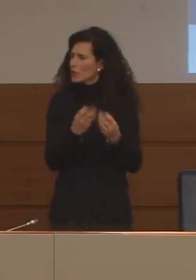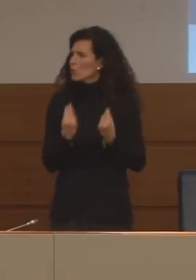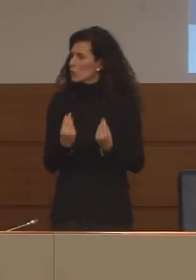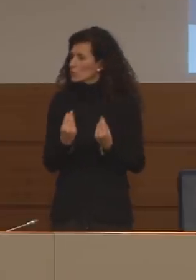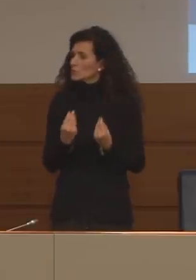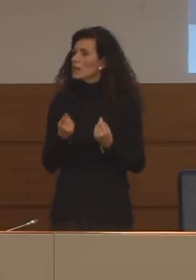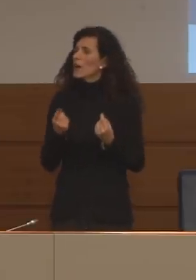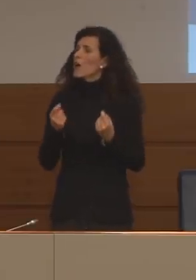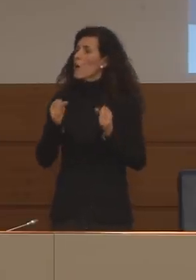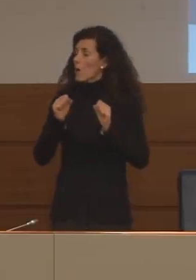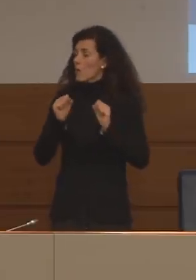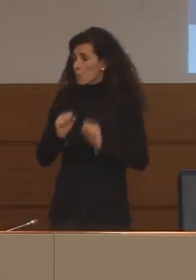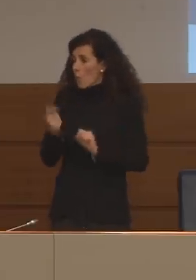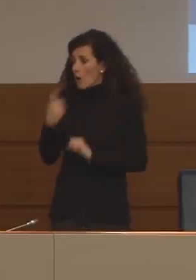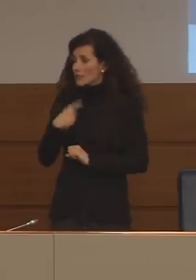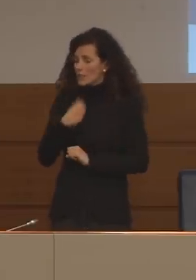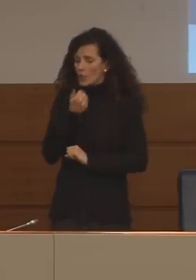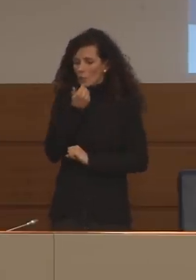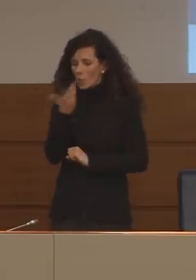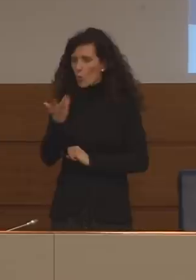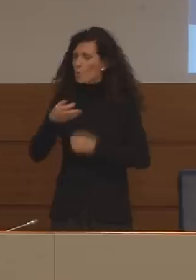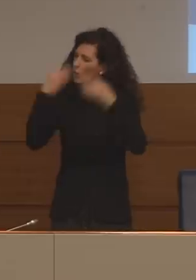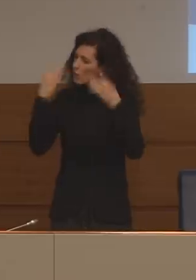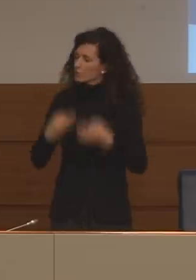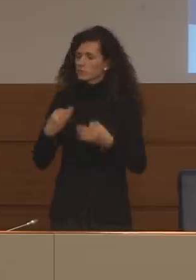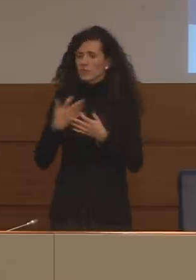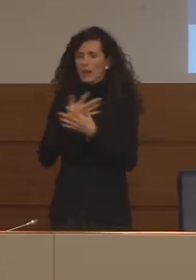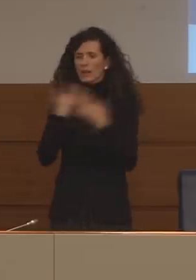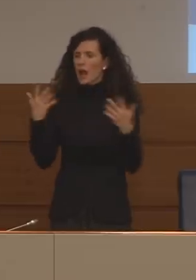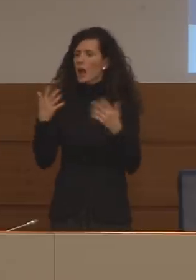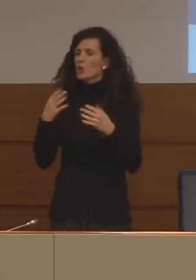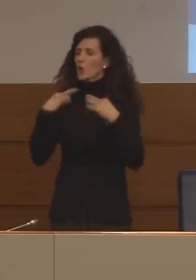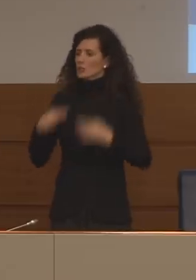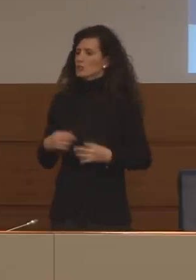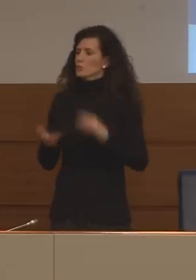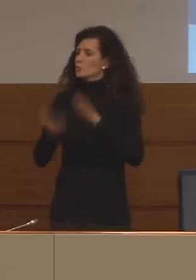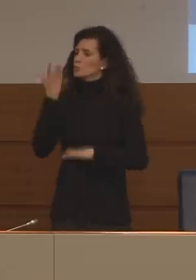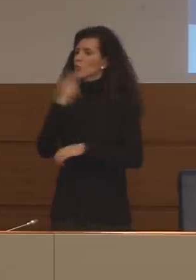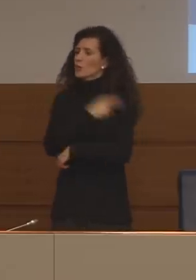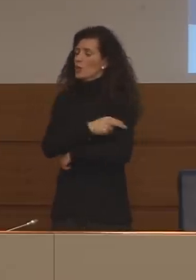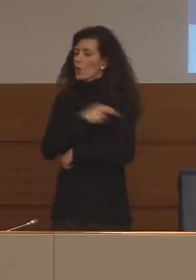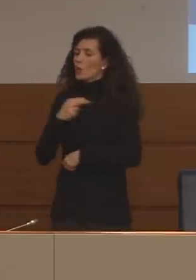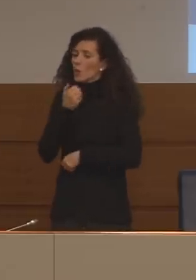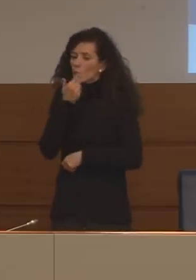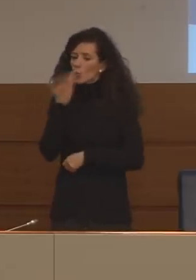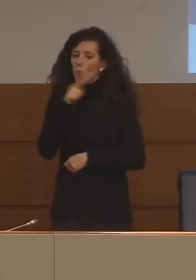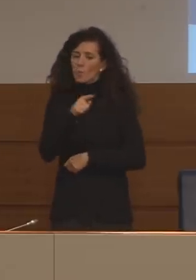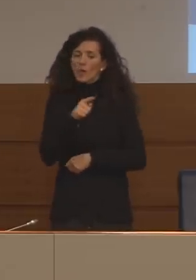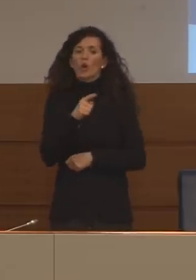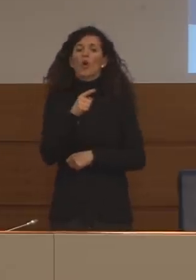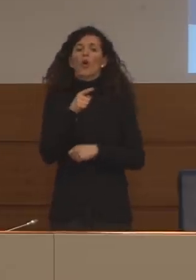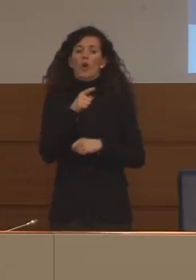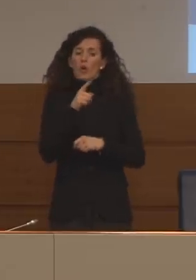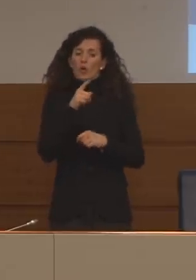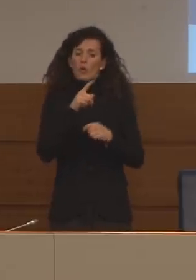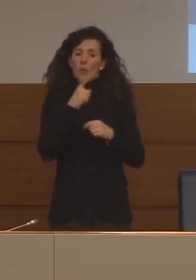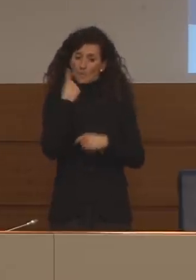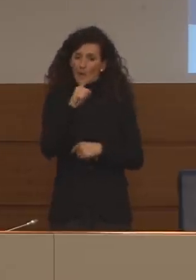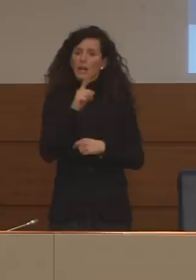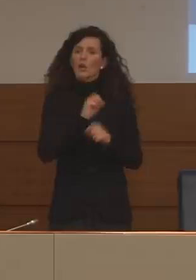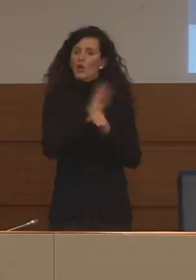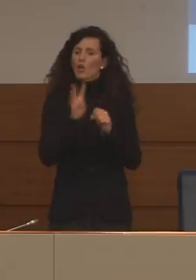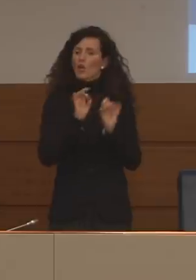numero effettivo che l'istituto di sanità certificato di morti per coronavirus escludendo le altre patologie